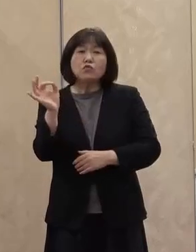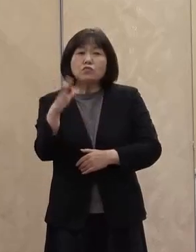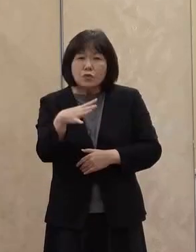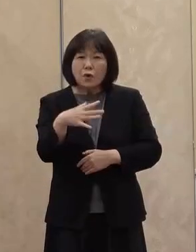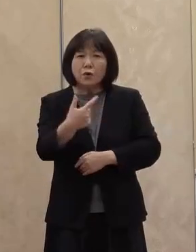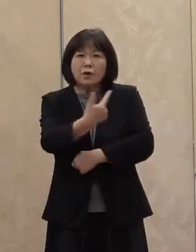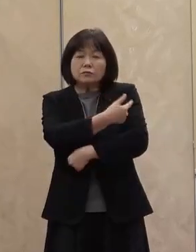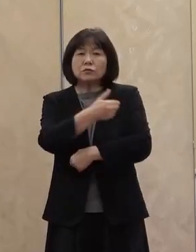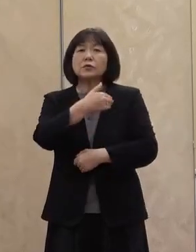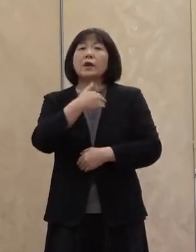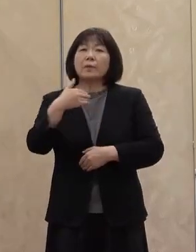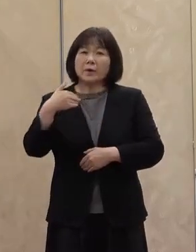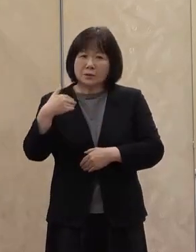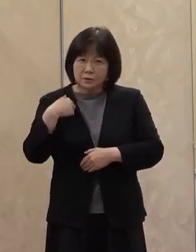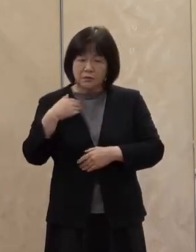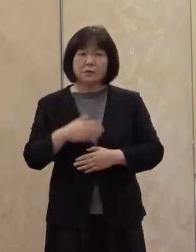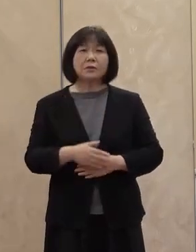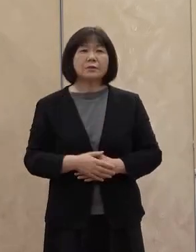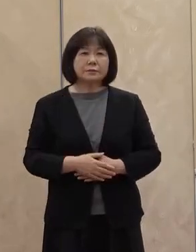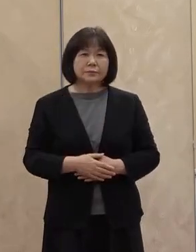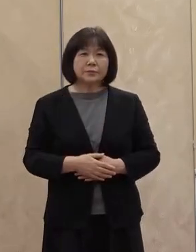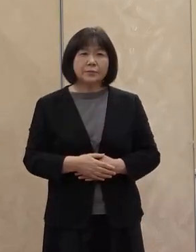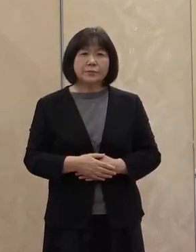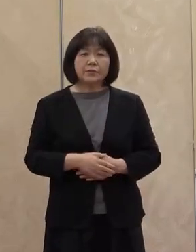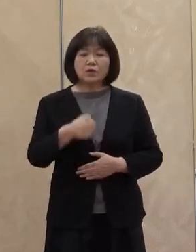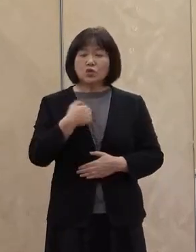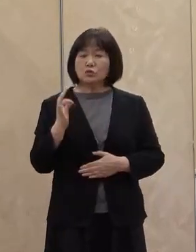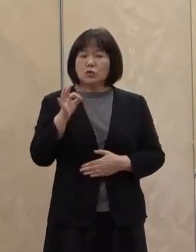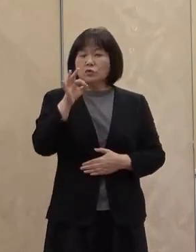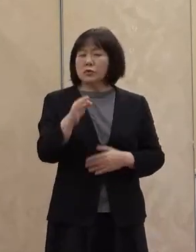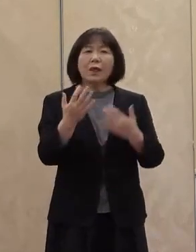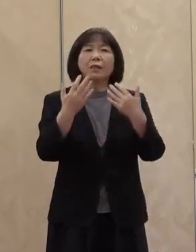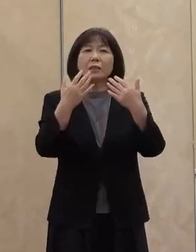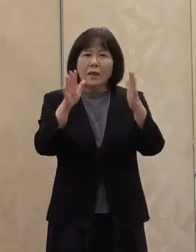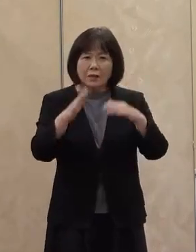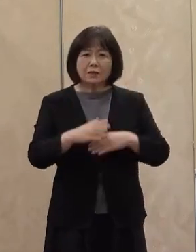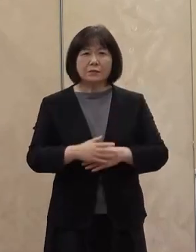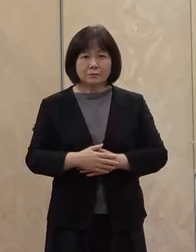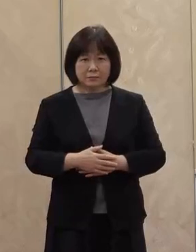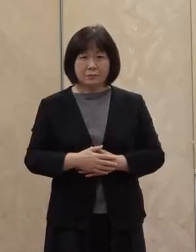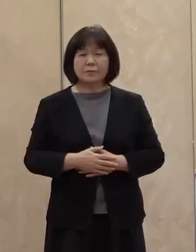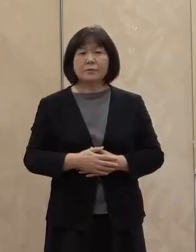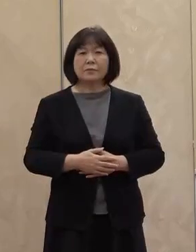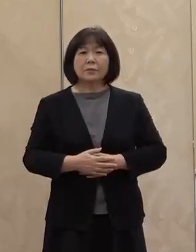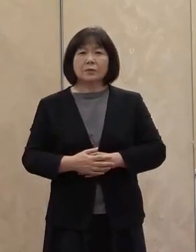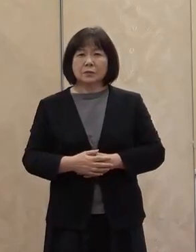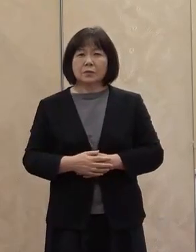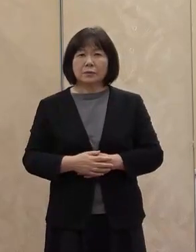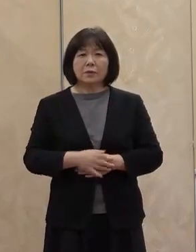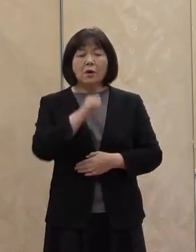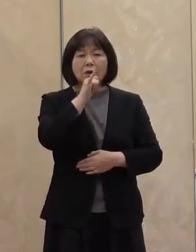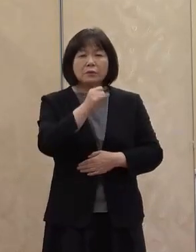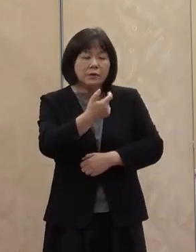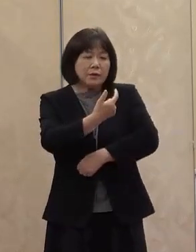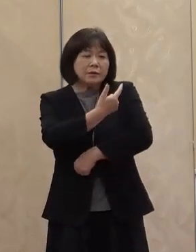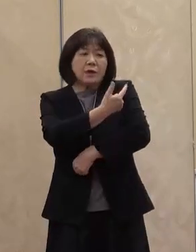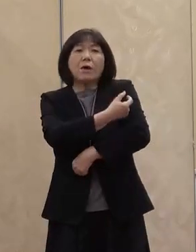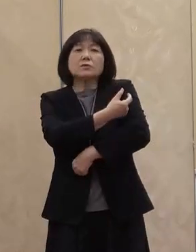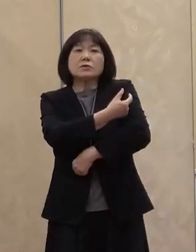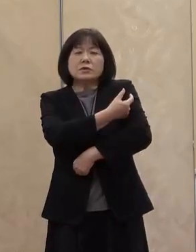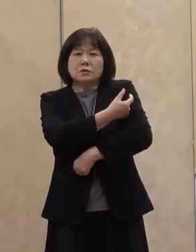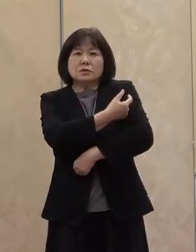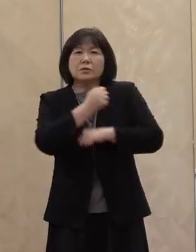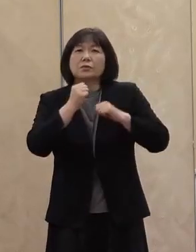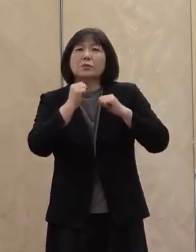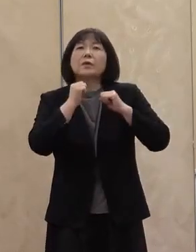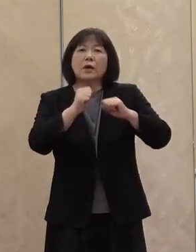種、全員に対して、自己負担なしのインフルエンザワクチンの事業